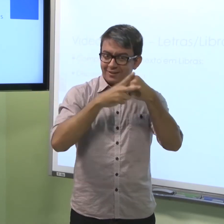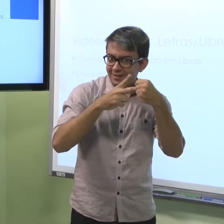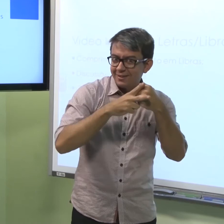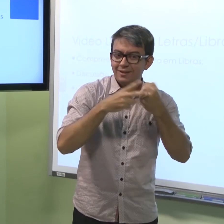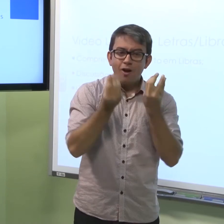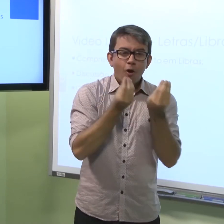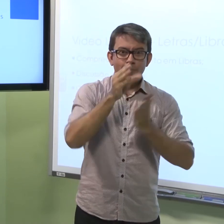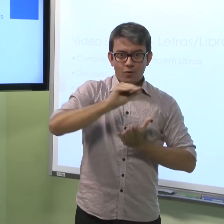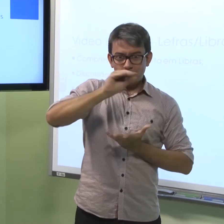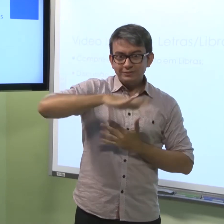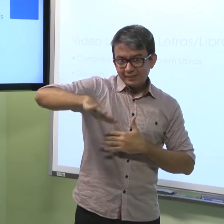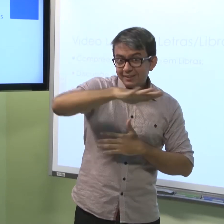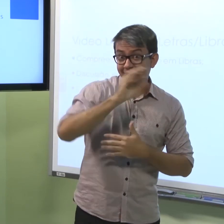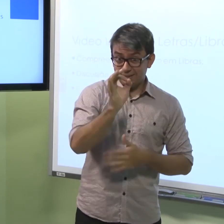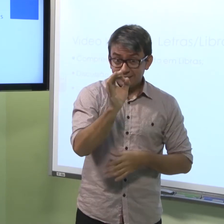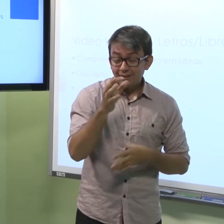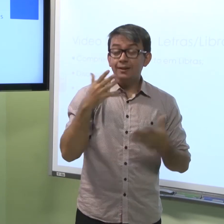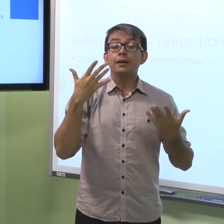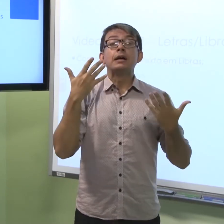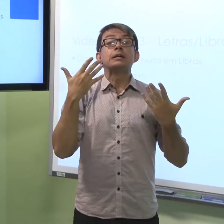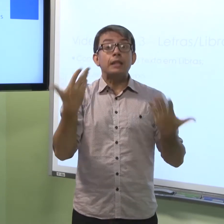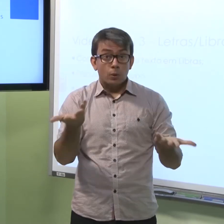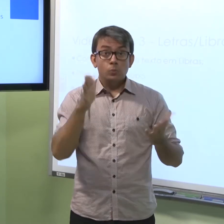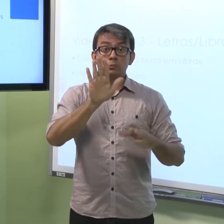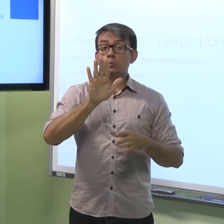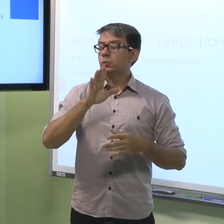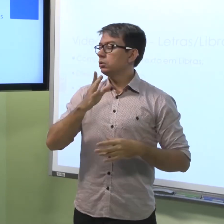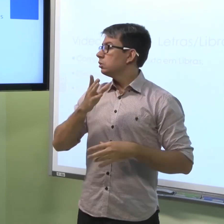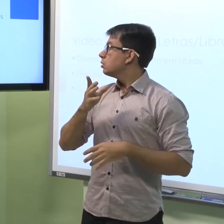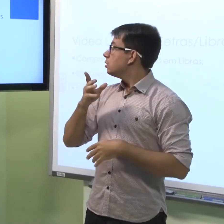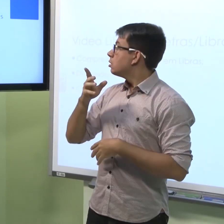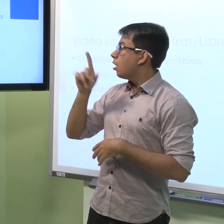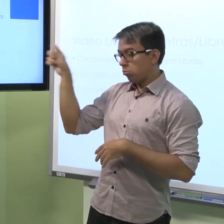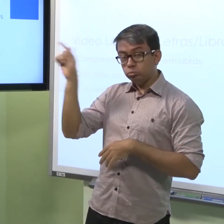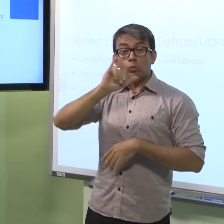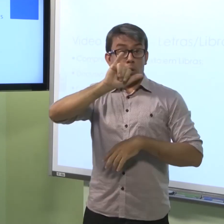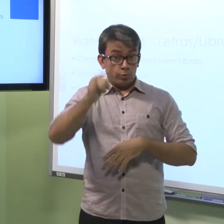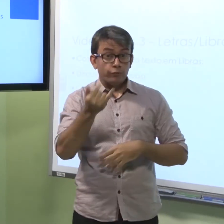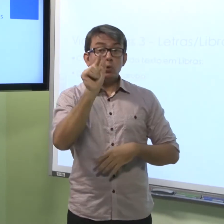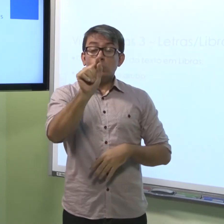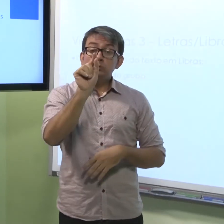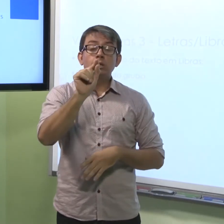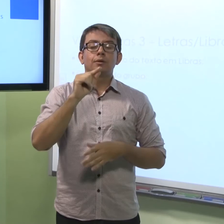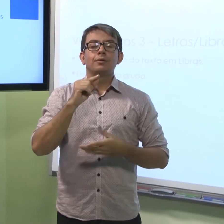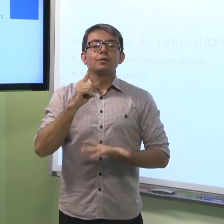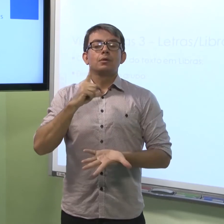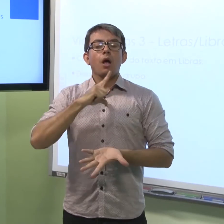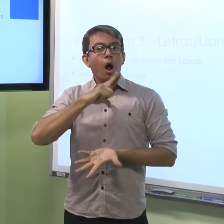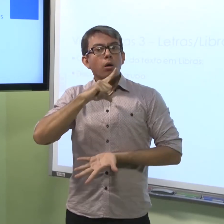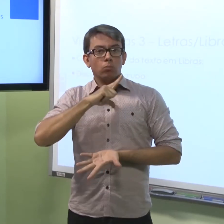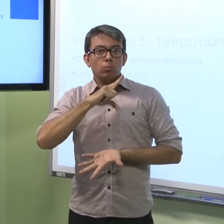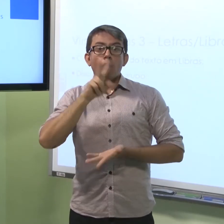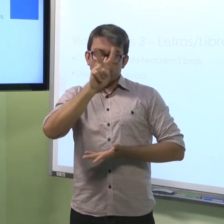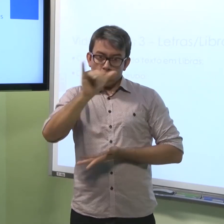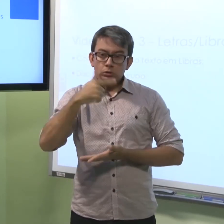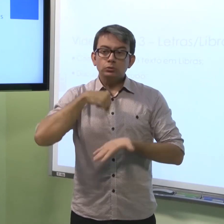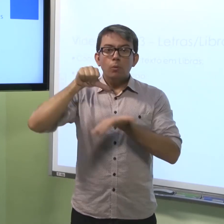classificadores nas línguas faladas. Quero aproveitar, eu vou entregar